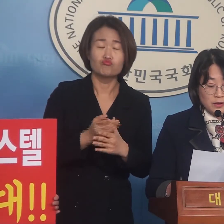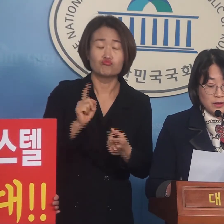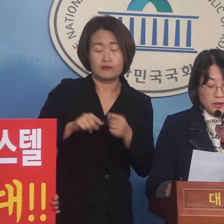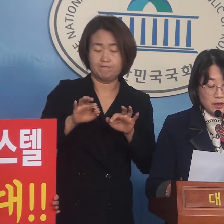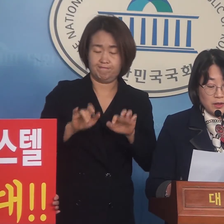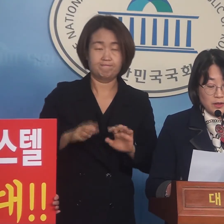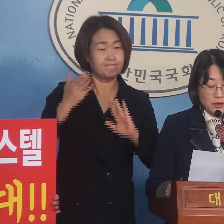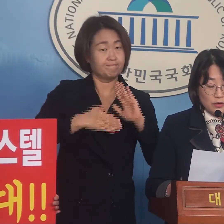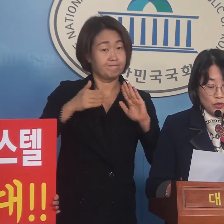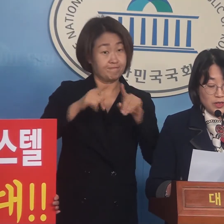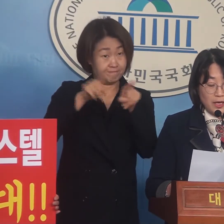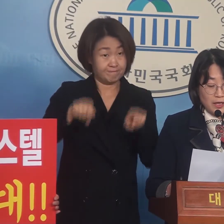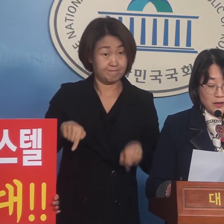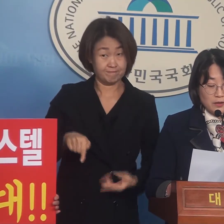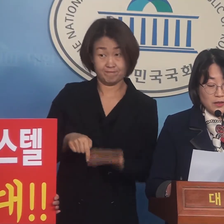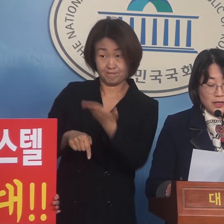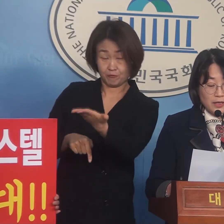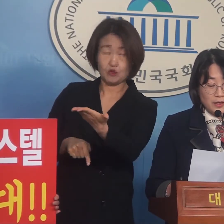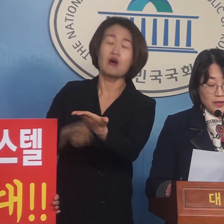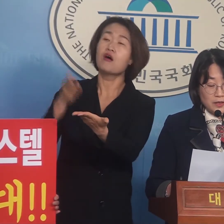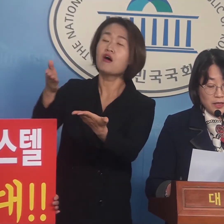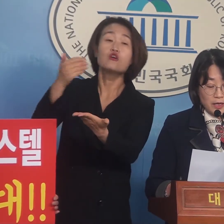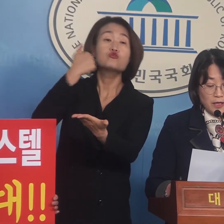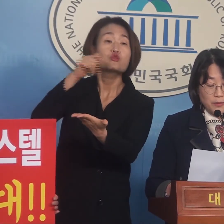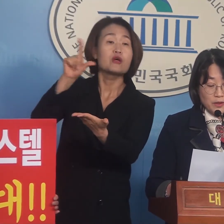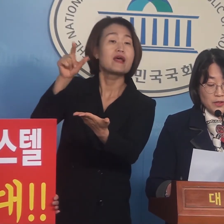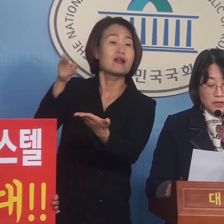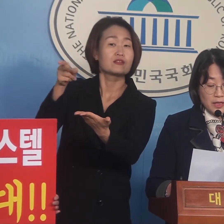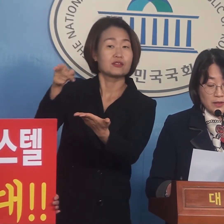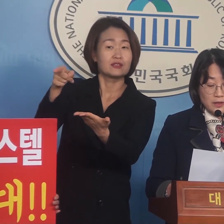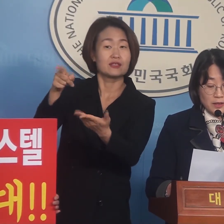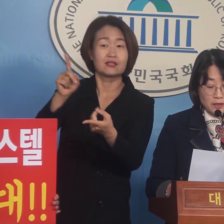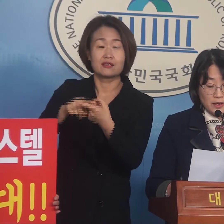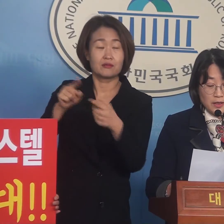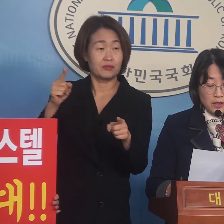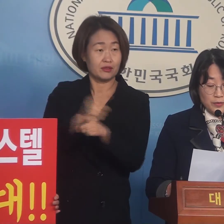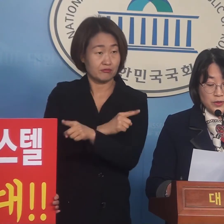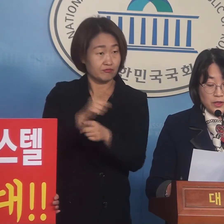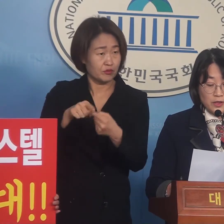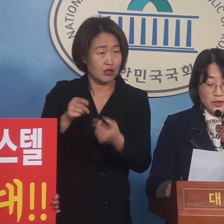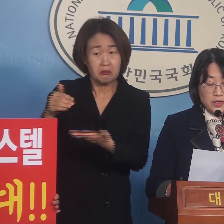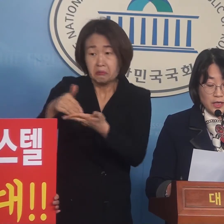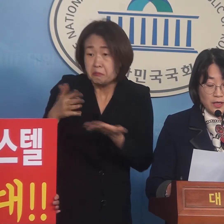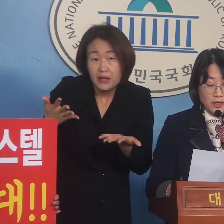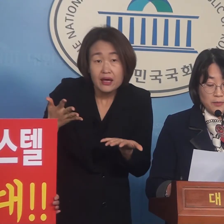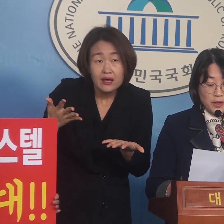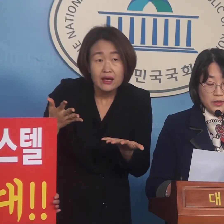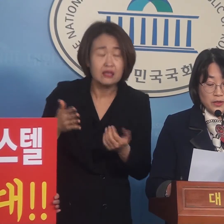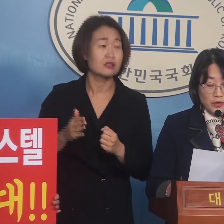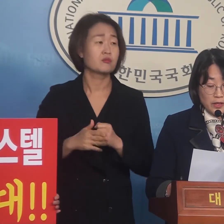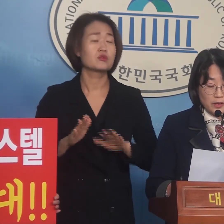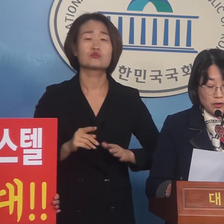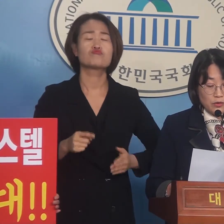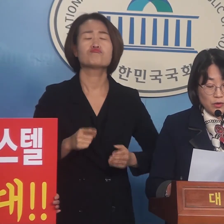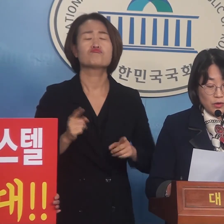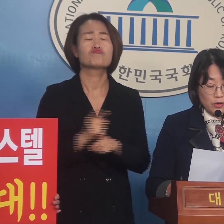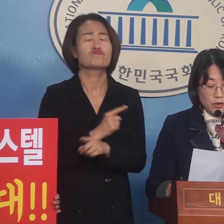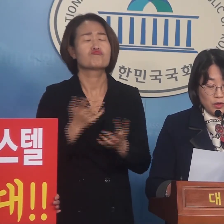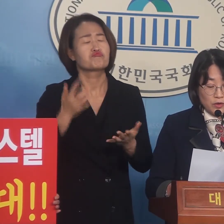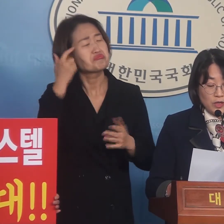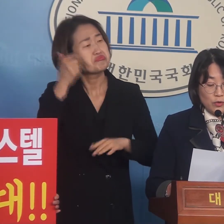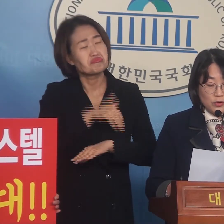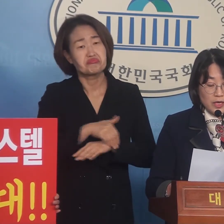공문에는 귀사, 그러니까 LH의 변경 제한 등이 없어 현재 변경 계획이